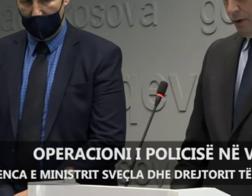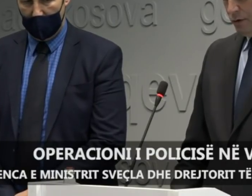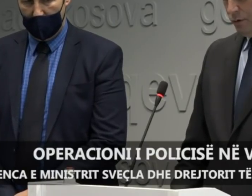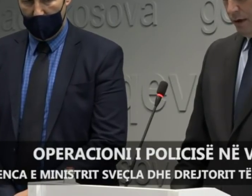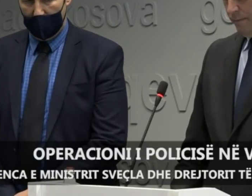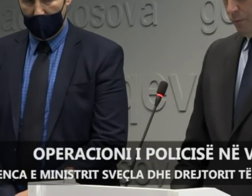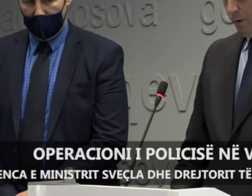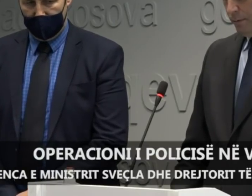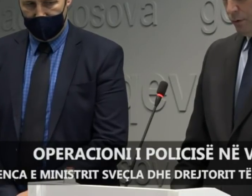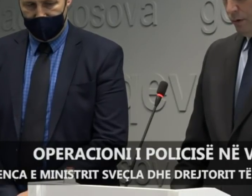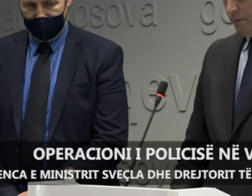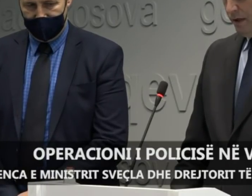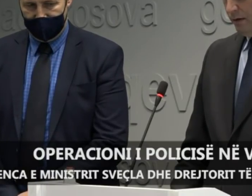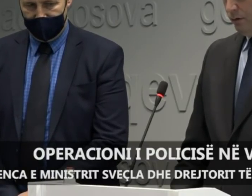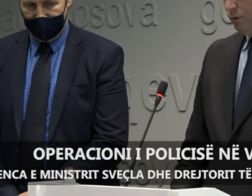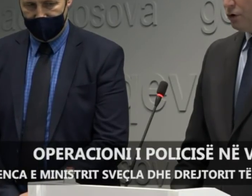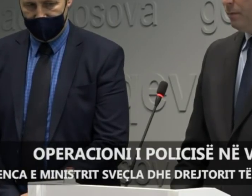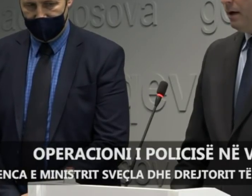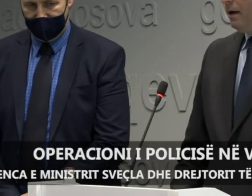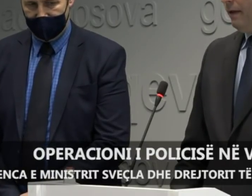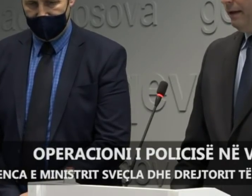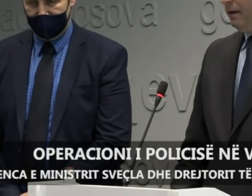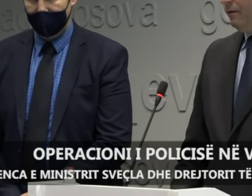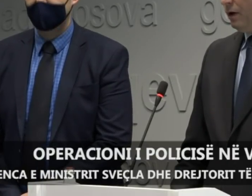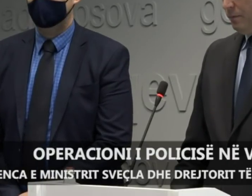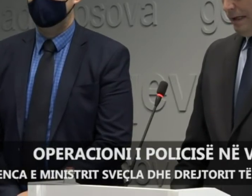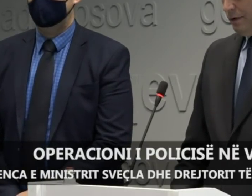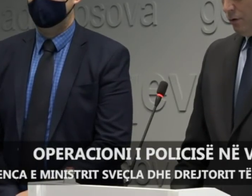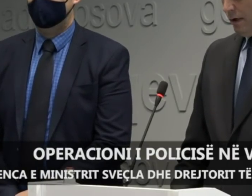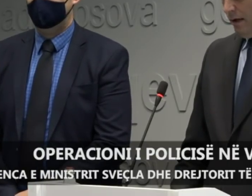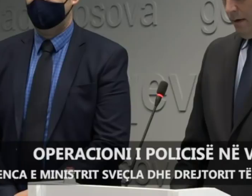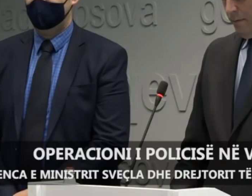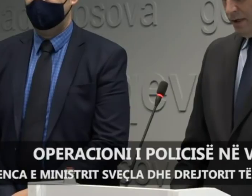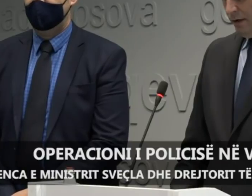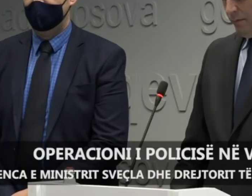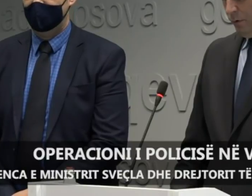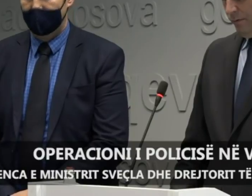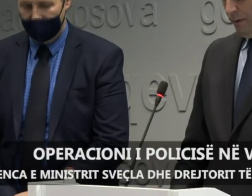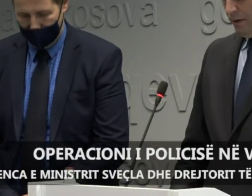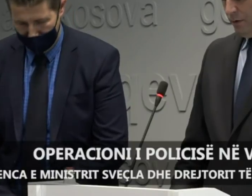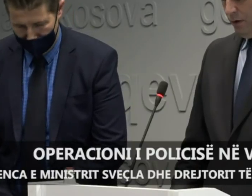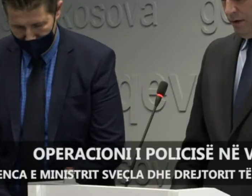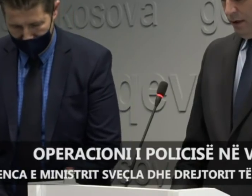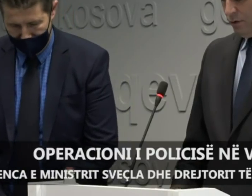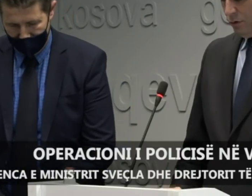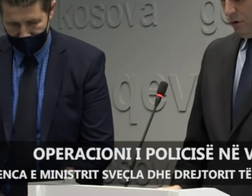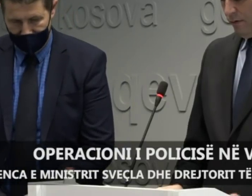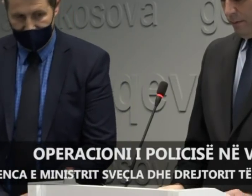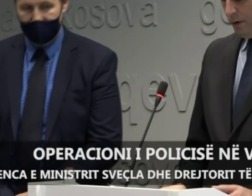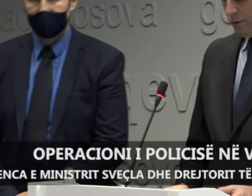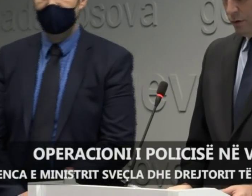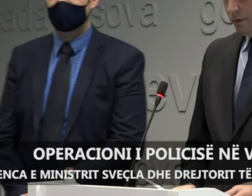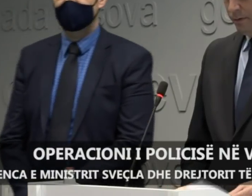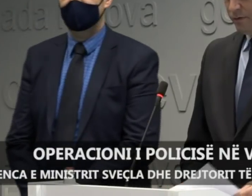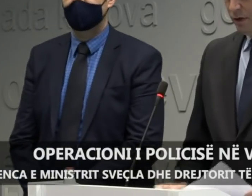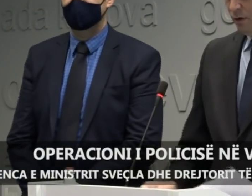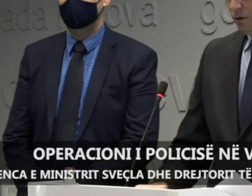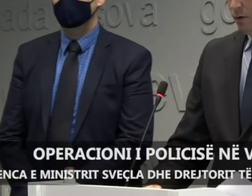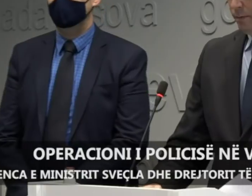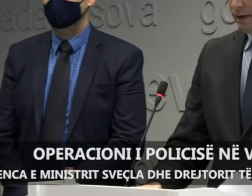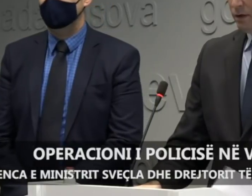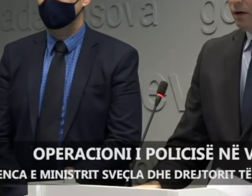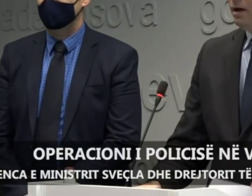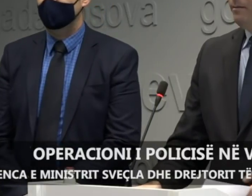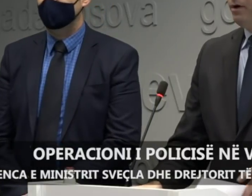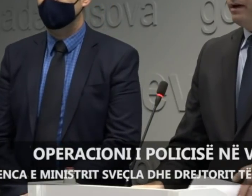veprime policore duke përdorë mjete të ndryshme dhe të nevojshme ligjore me qëllim të ofrimit sigurisë ndaj zyrtarëve policorë të përfshirë